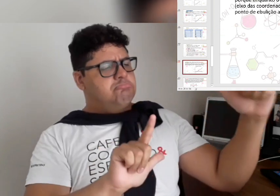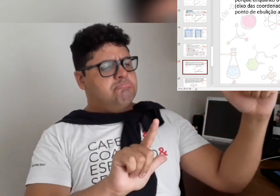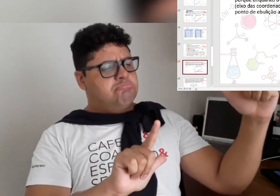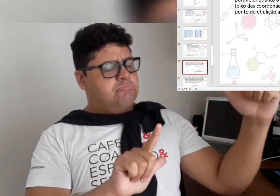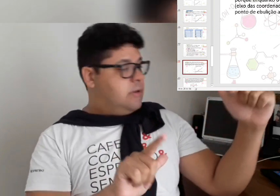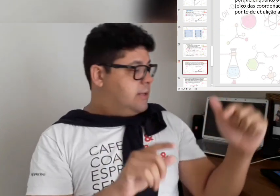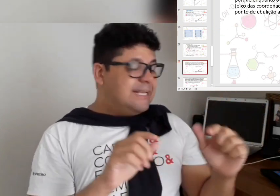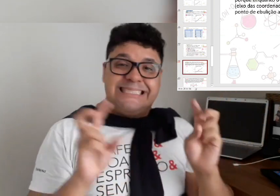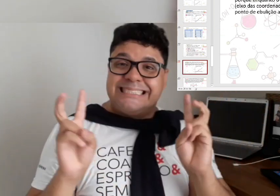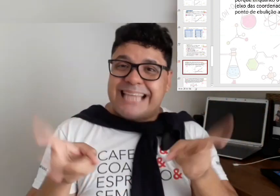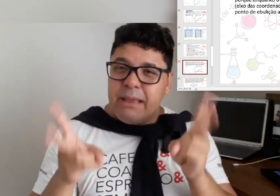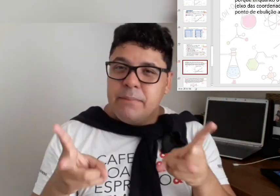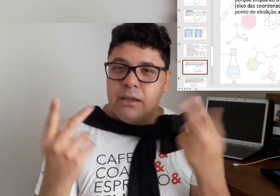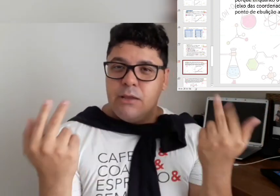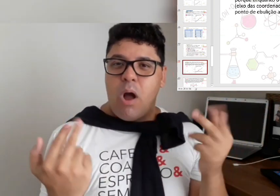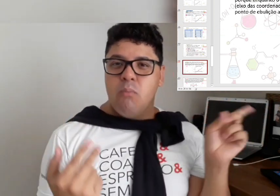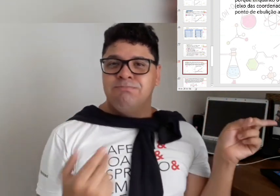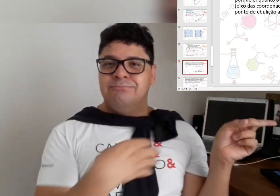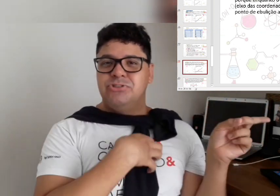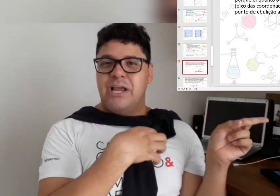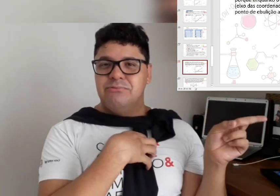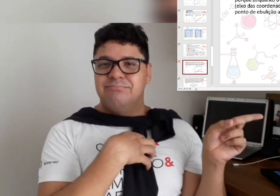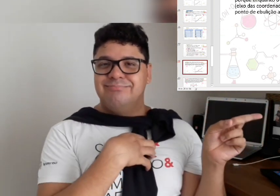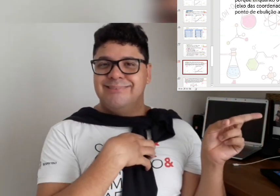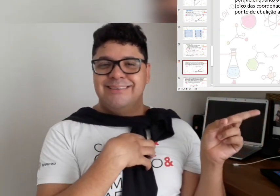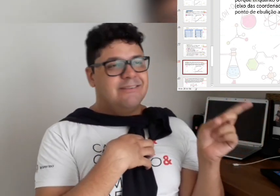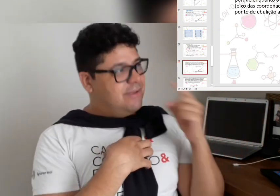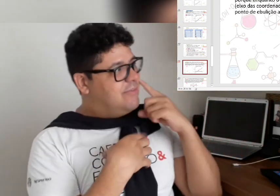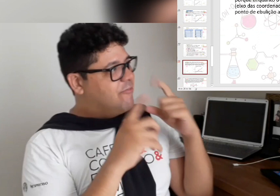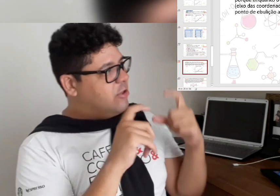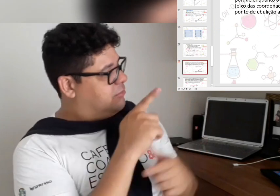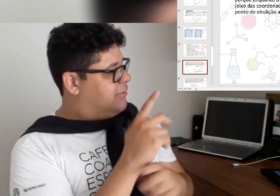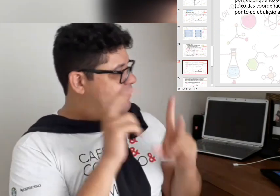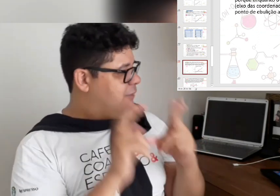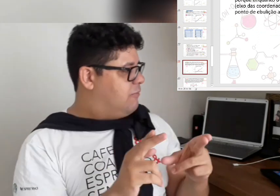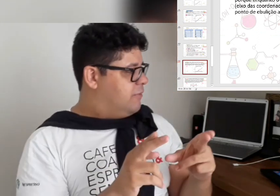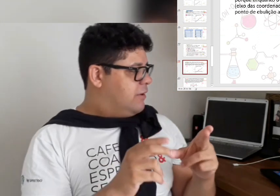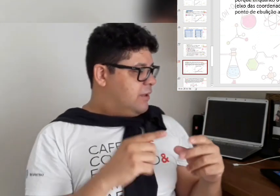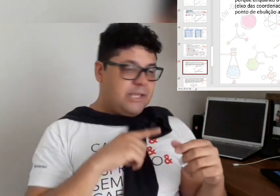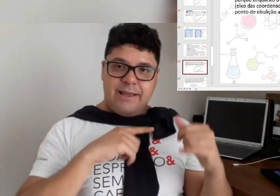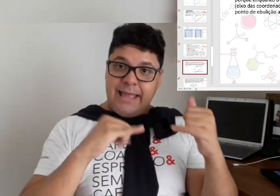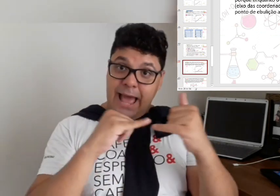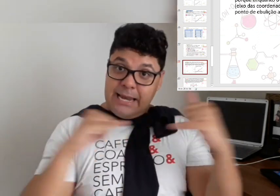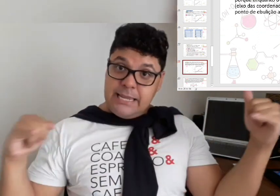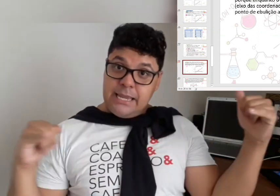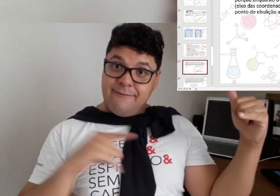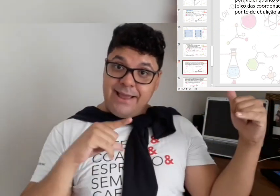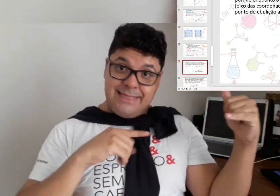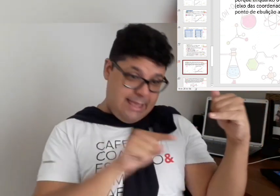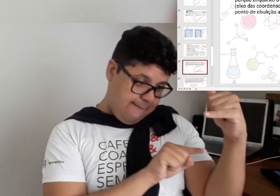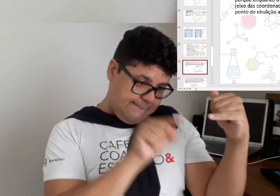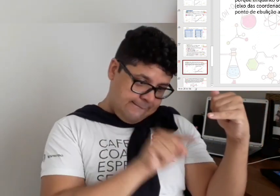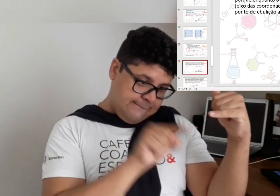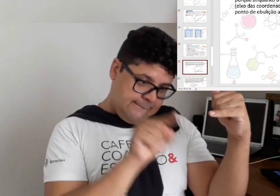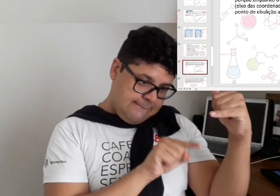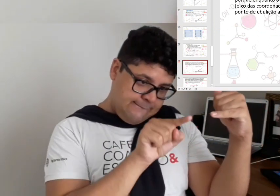das substâncias sempre vai ser essa, tá? Que carinha que eu tô querendo dizer para você? Sempre vai ter, ó, um lugarzinho que